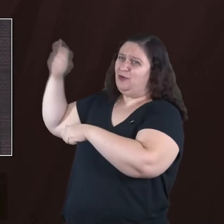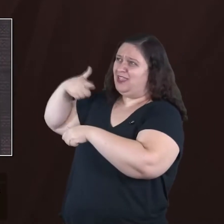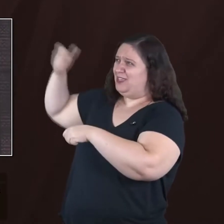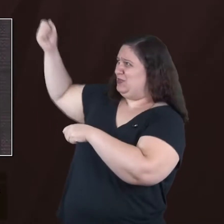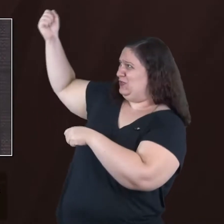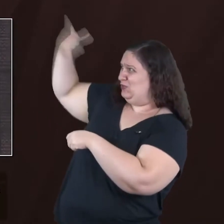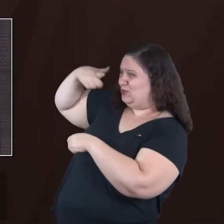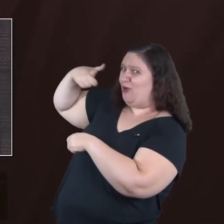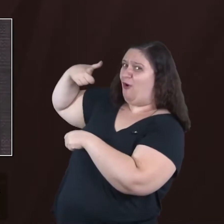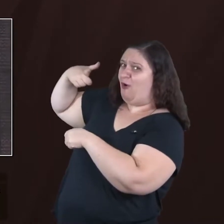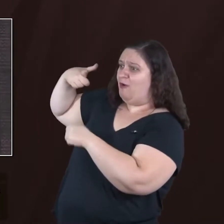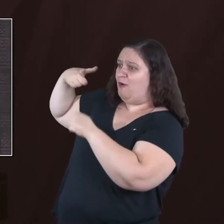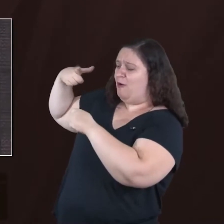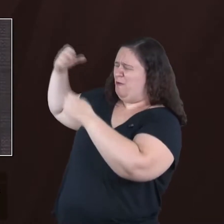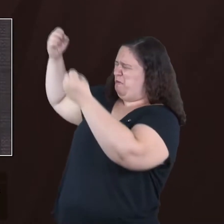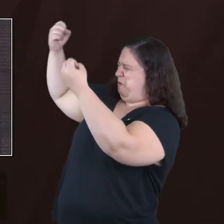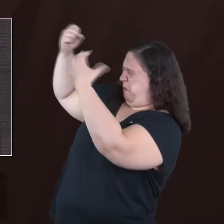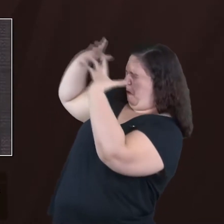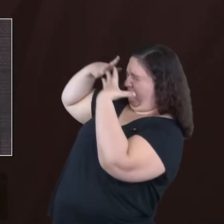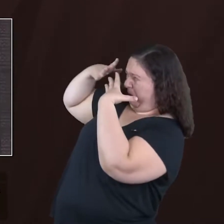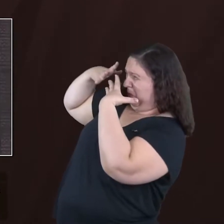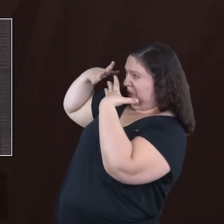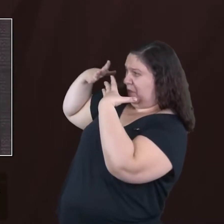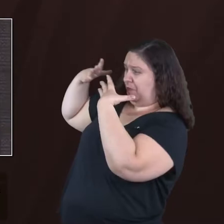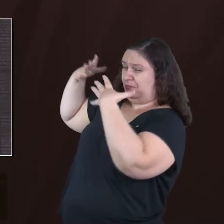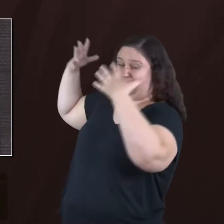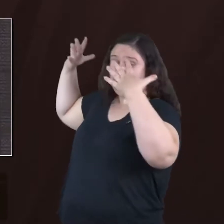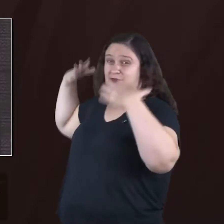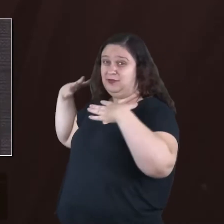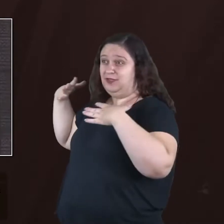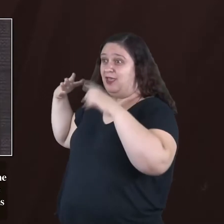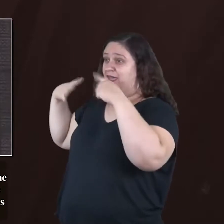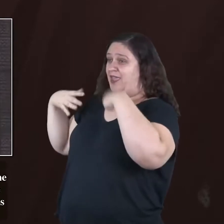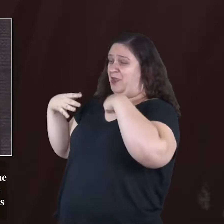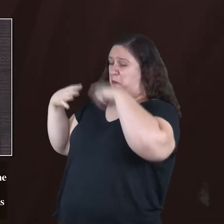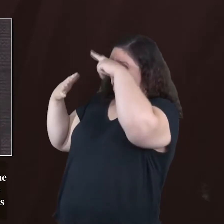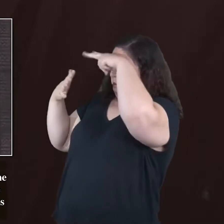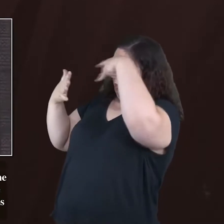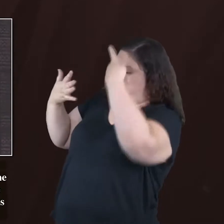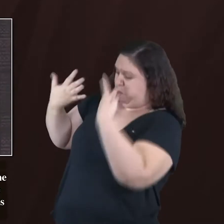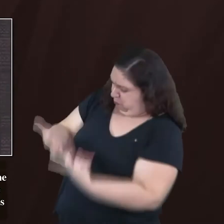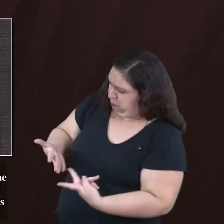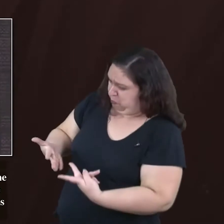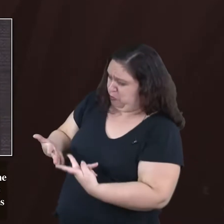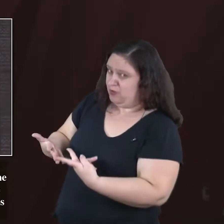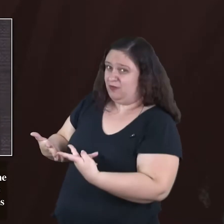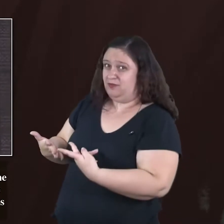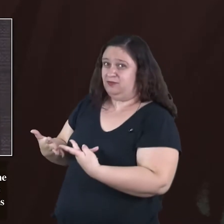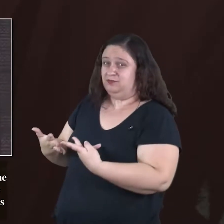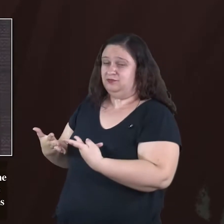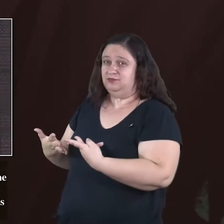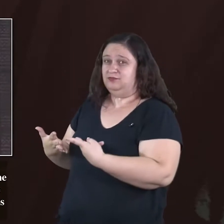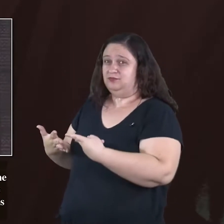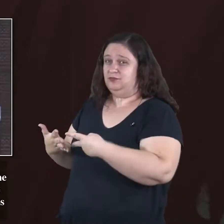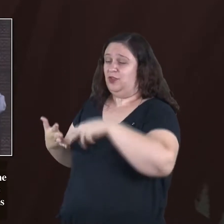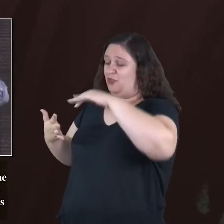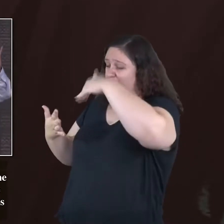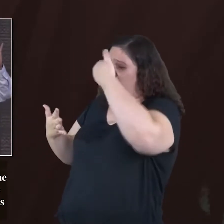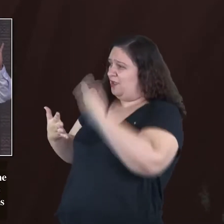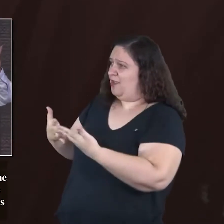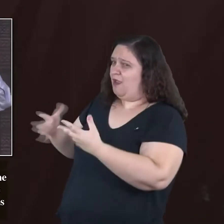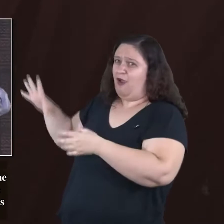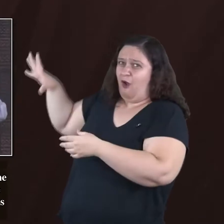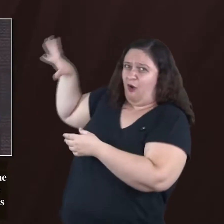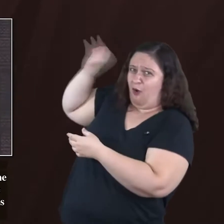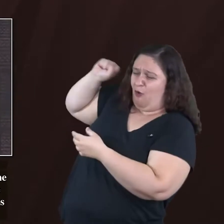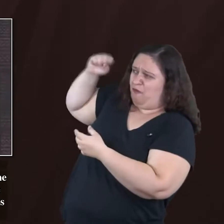que brilhou ao redor de mim e dos que iam comigo, e caindo todos nós por terra, ouvi uma voz